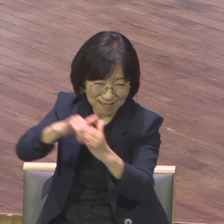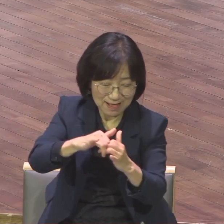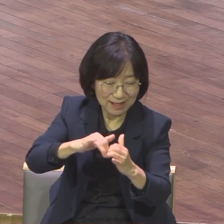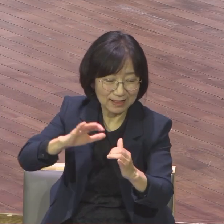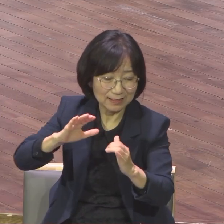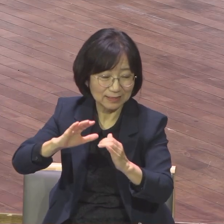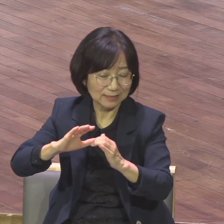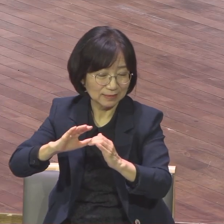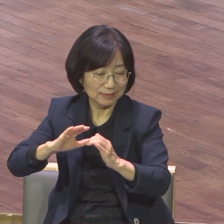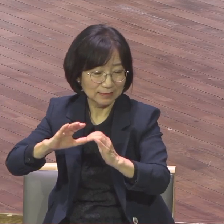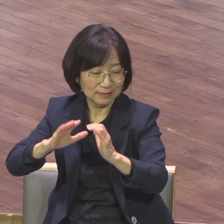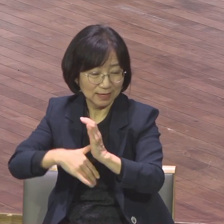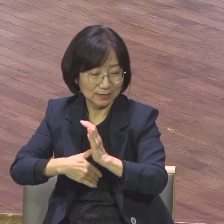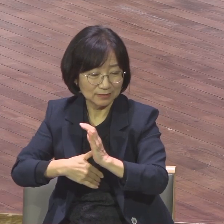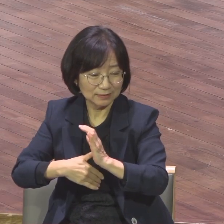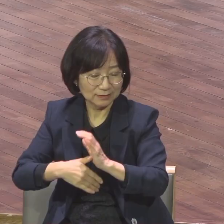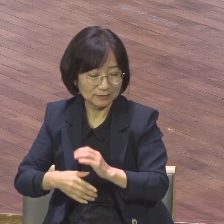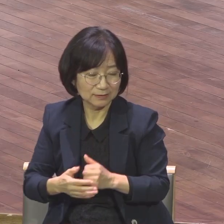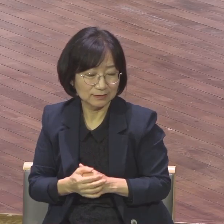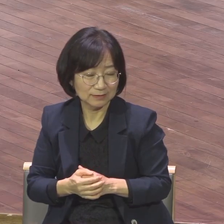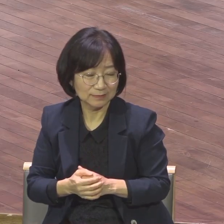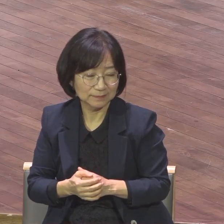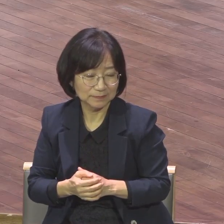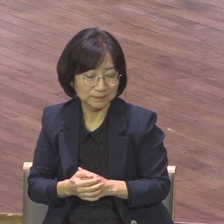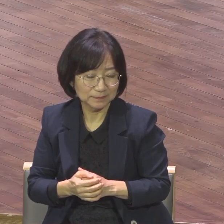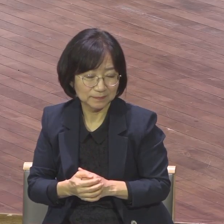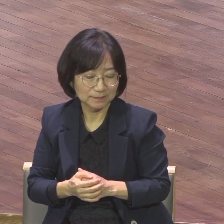출애굽 뭡니까 이거